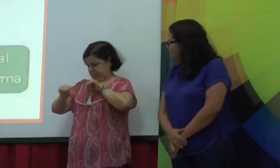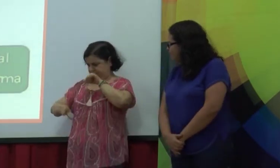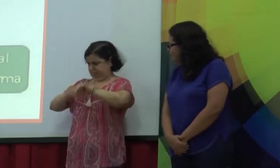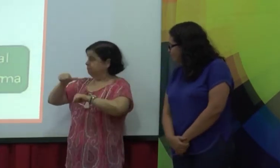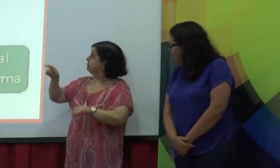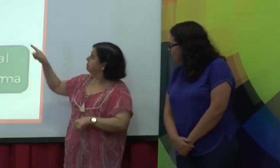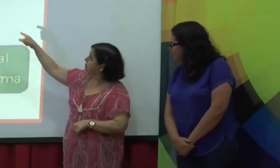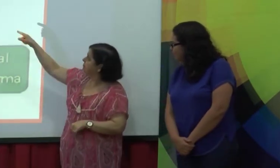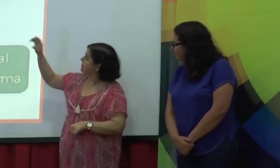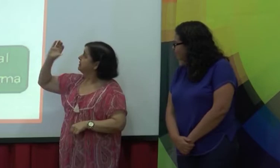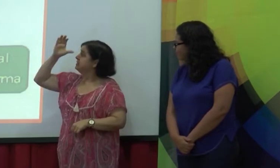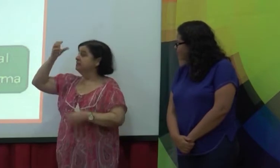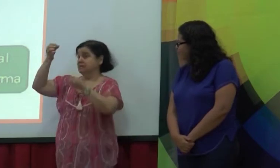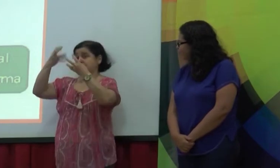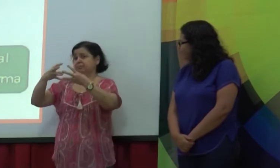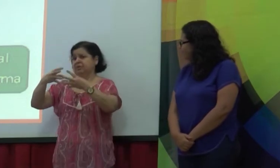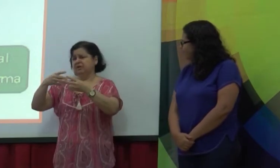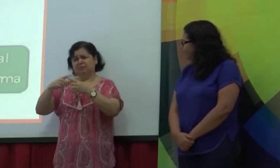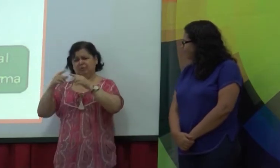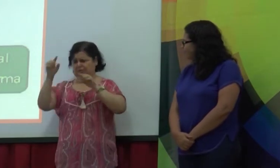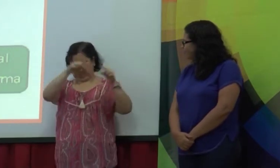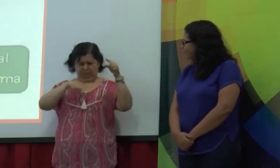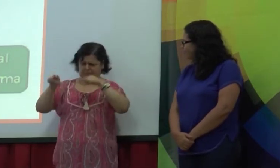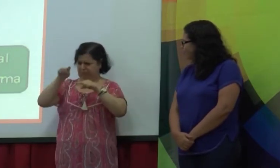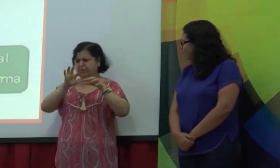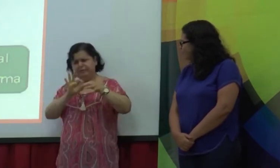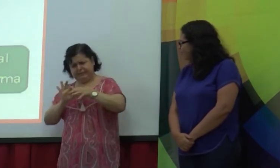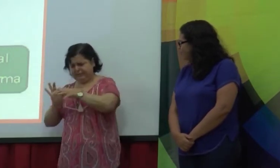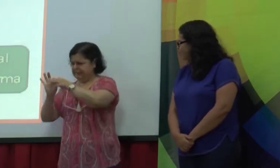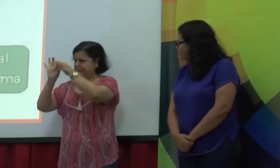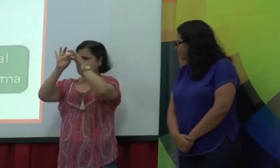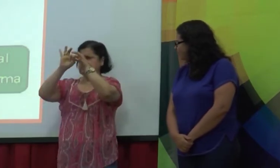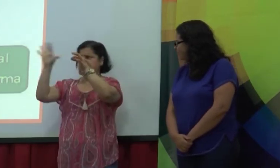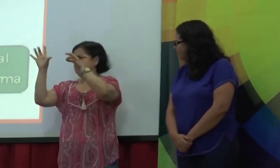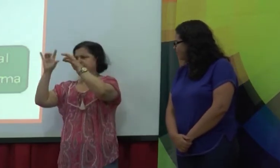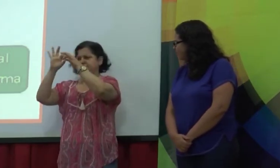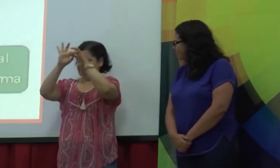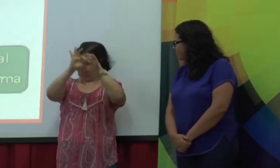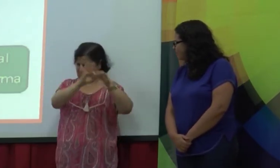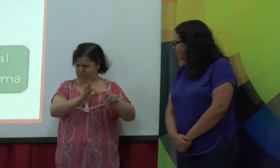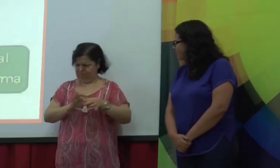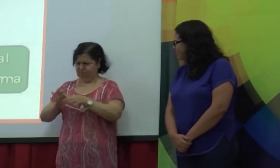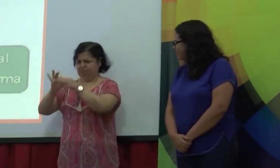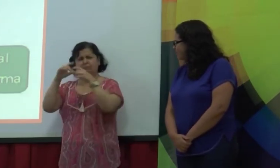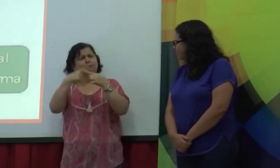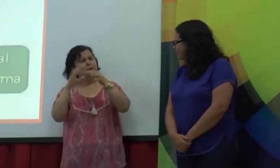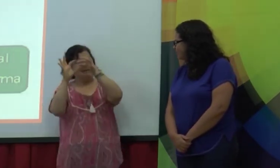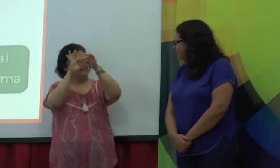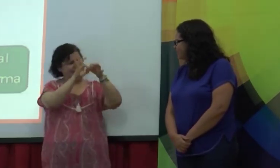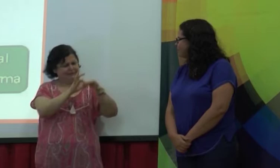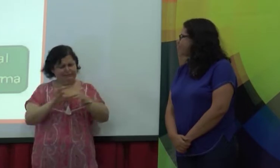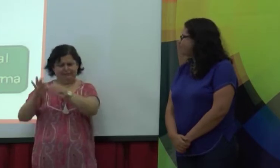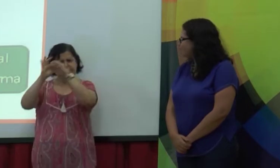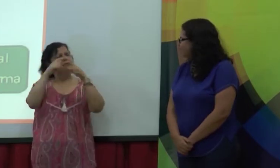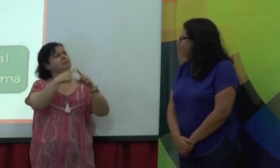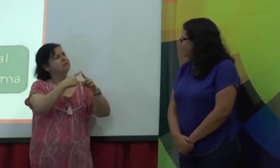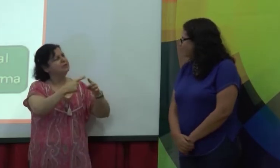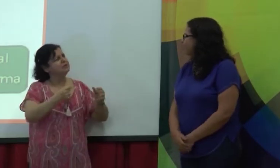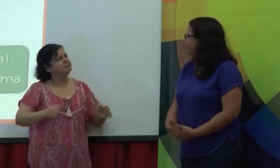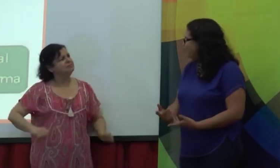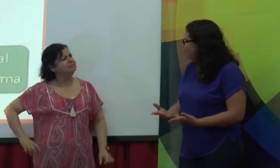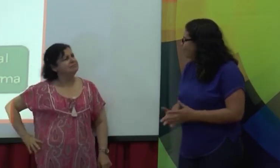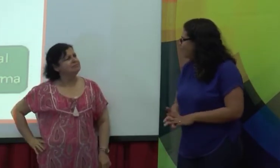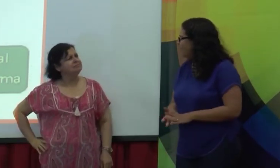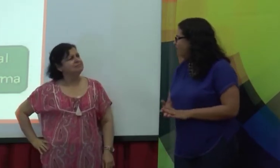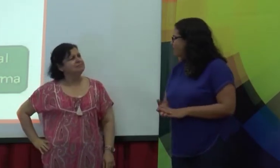a moral que transforma e a ciência que explica. Todas elas estão interligadas. Por que